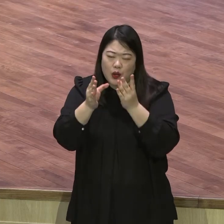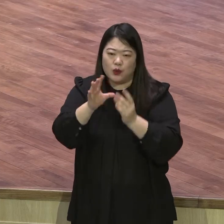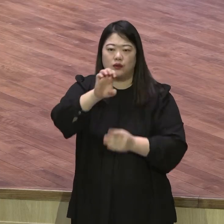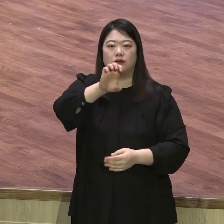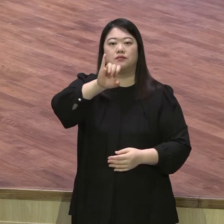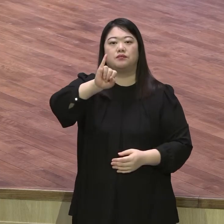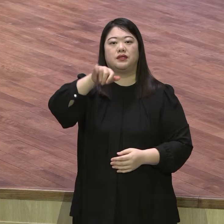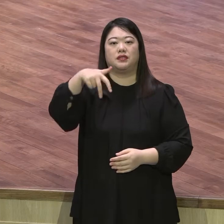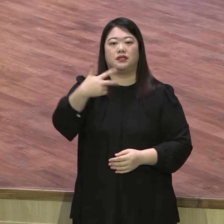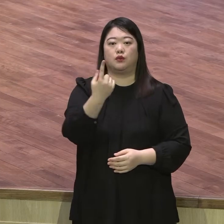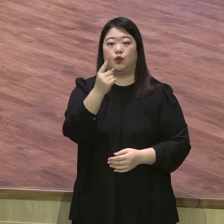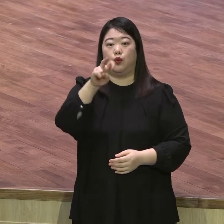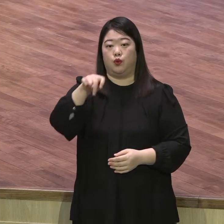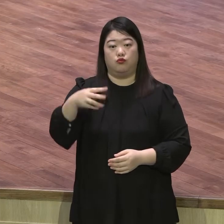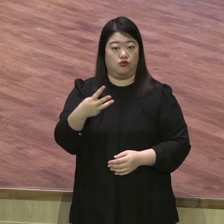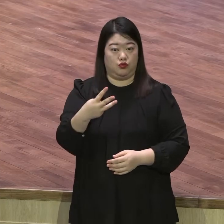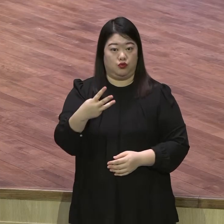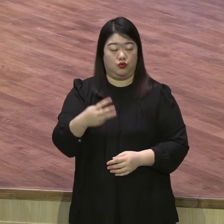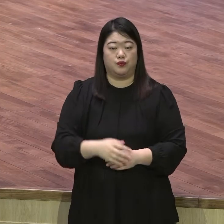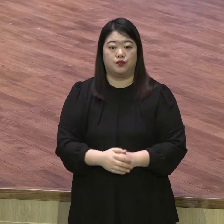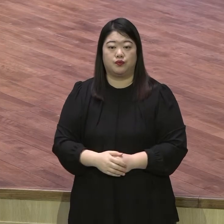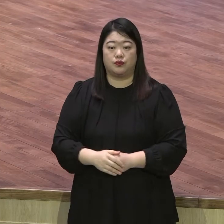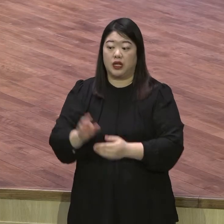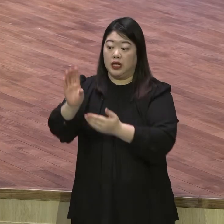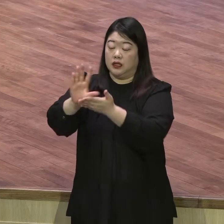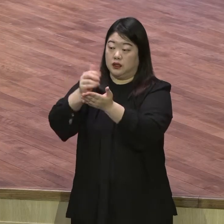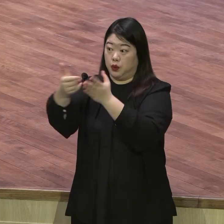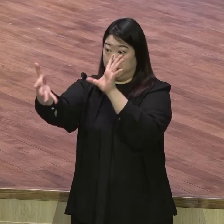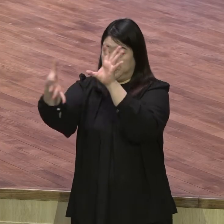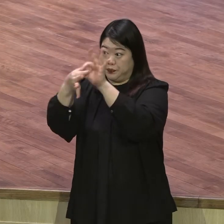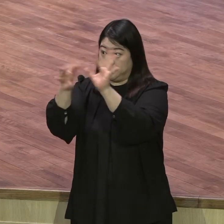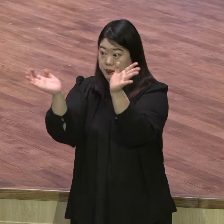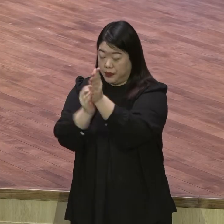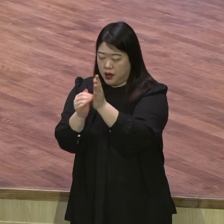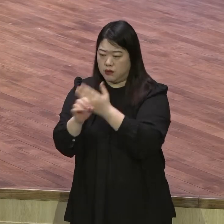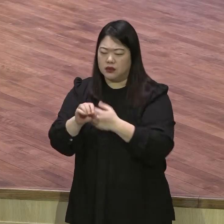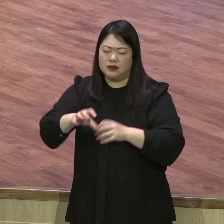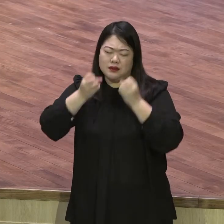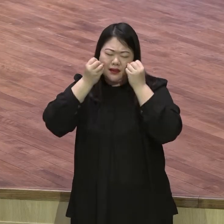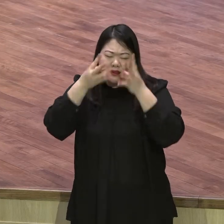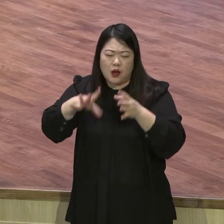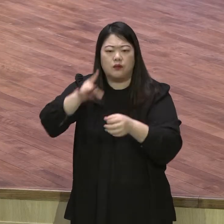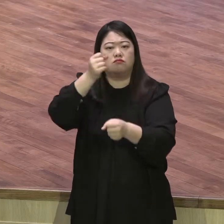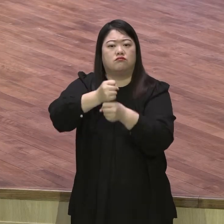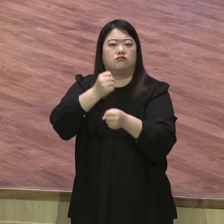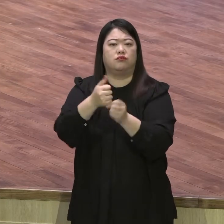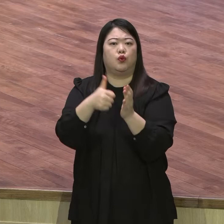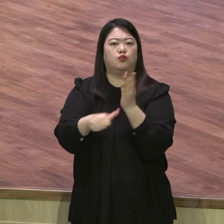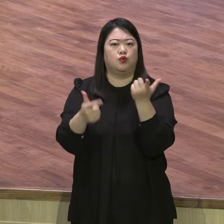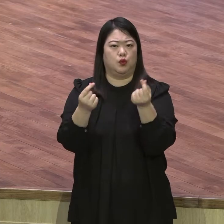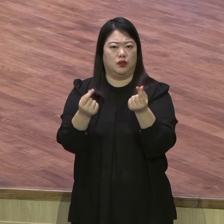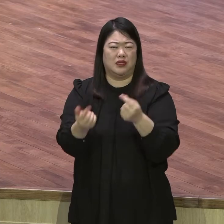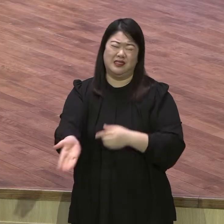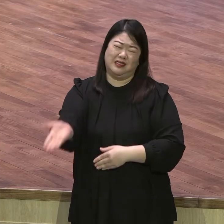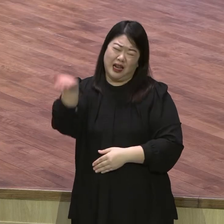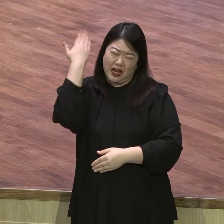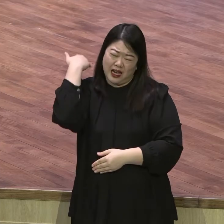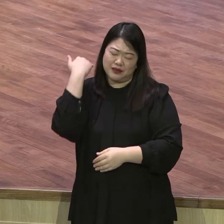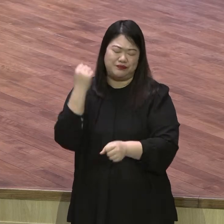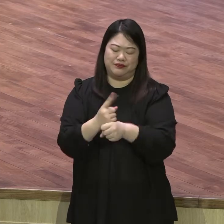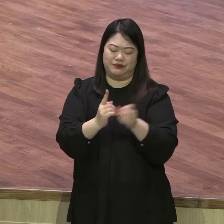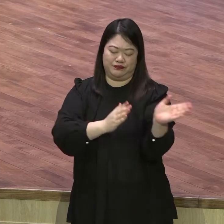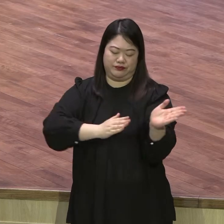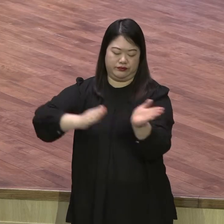피조물이라. 그리스도 안에 들어와 버리면 새로운 피조물이라. 이전 것은 지나가지를 보라, 새 것이